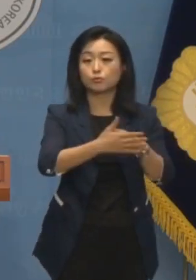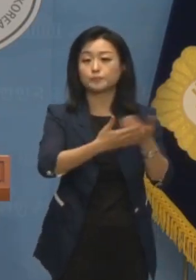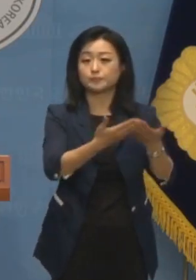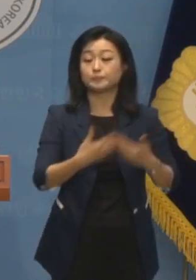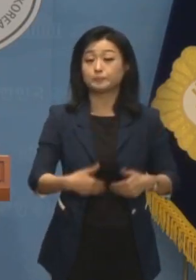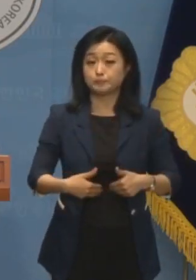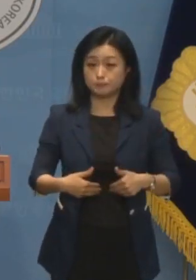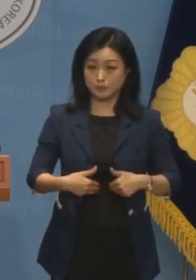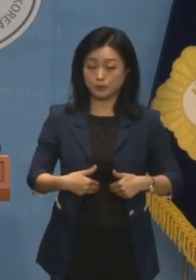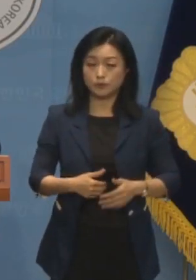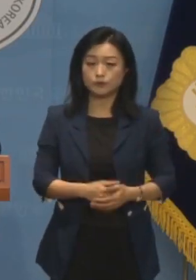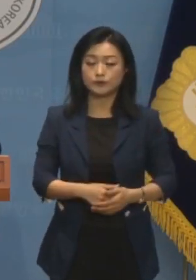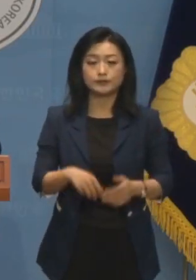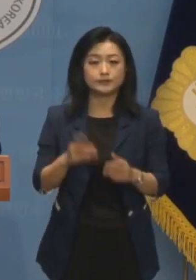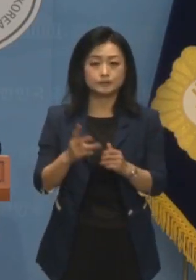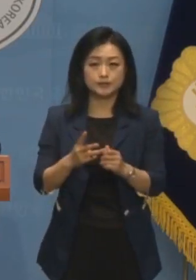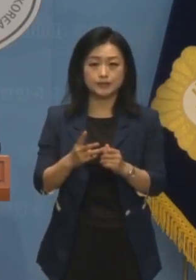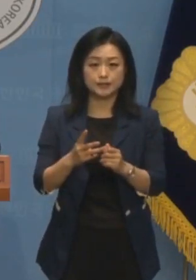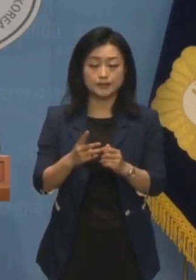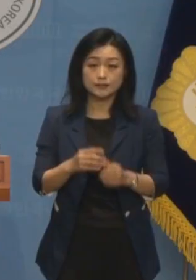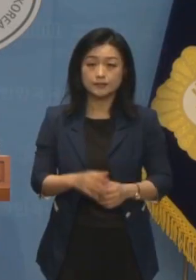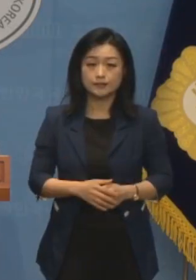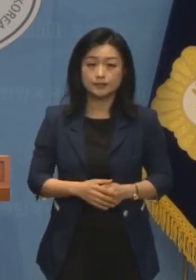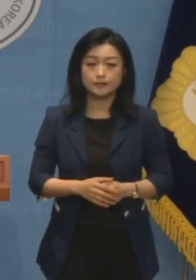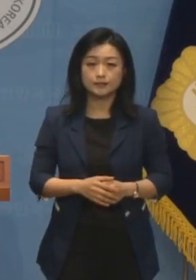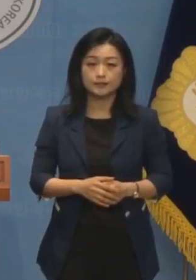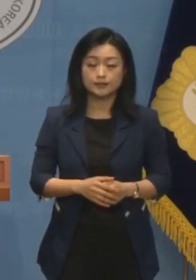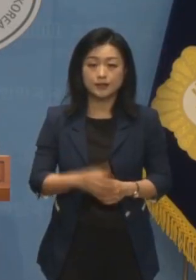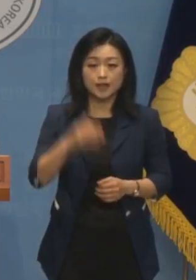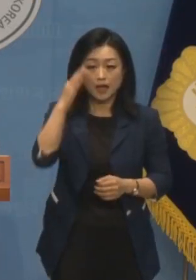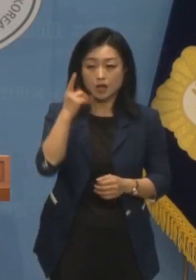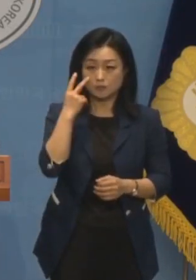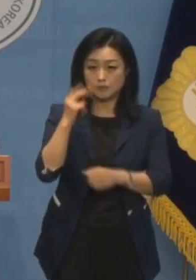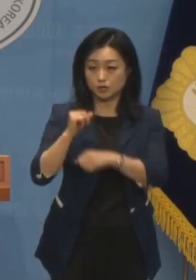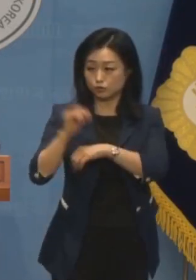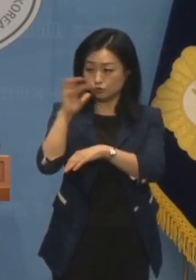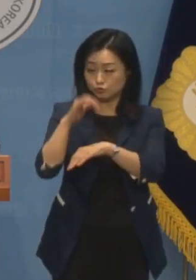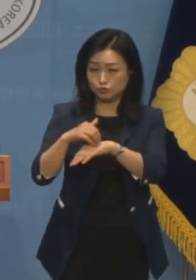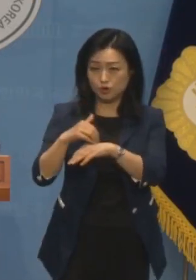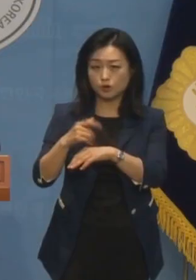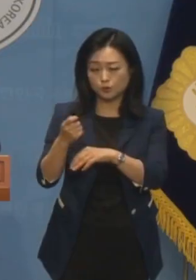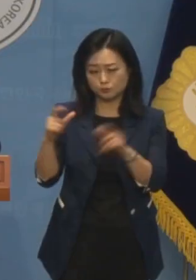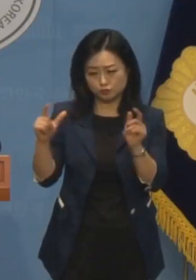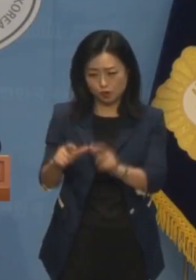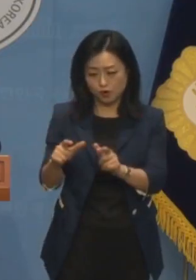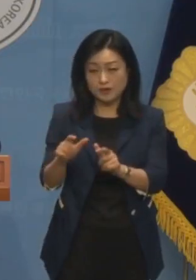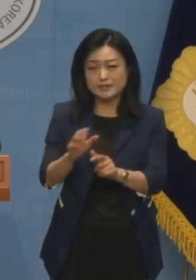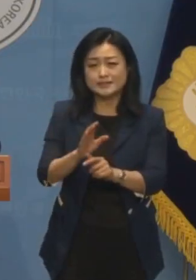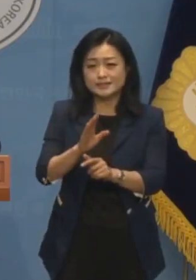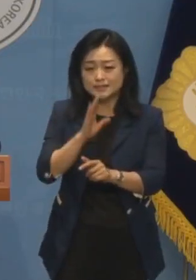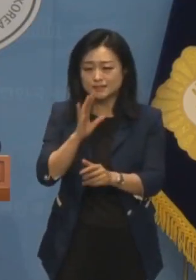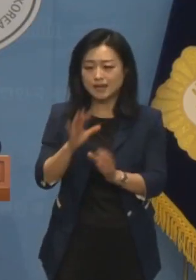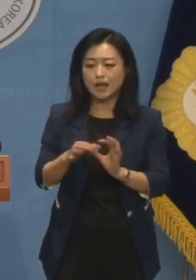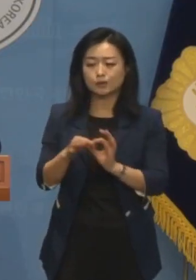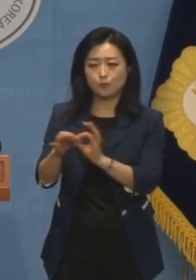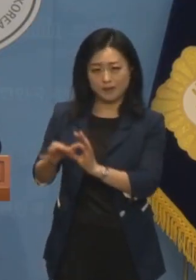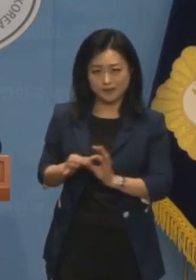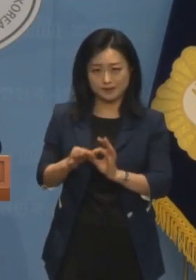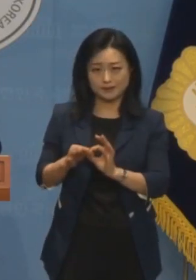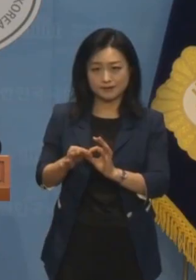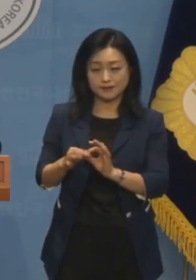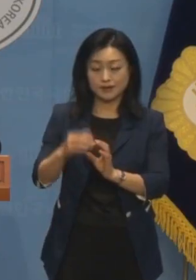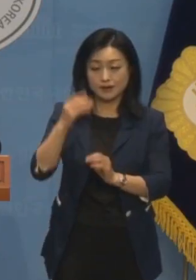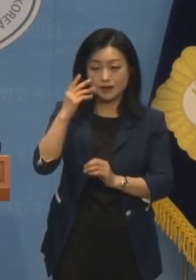필요합니다. 셋째, 최소한의 수준에서 한미 합동군사훈련을 하더라도 실질적인 동맹 수준의